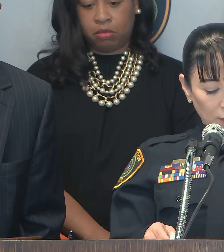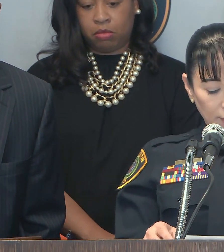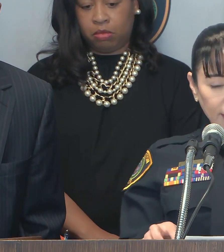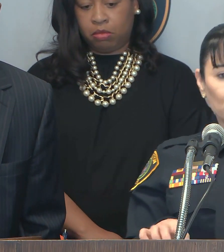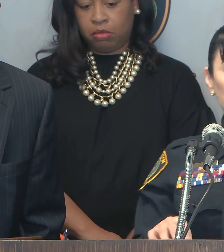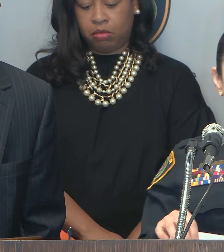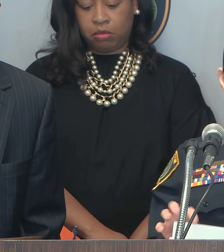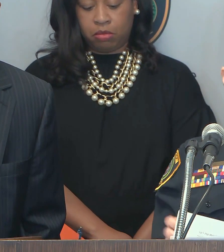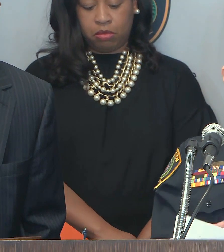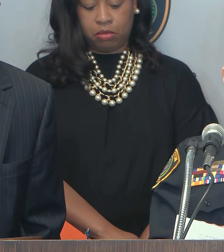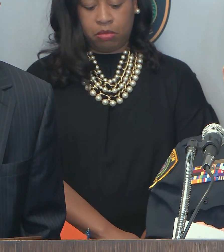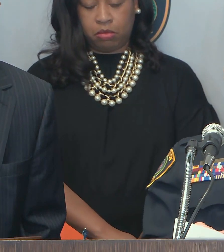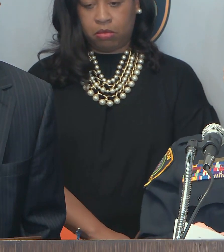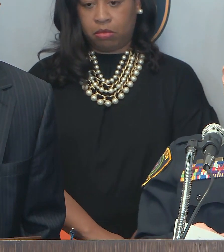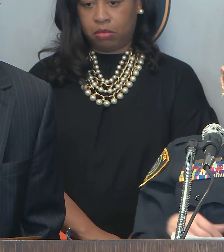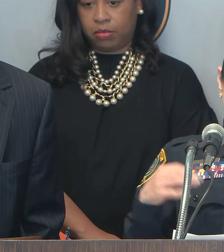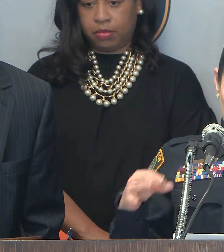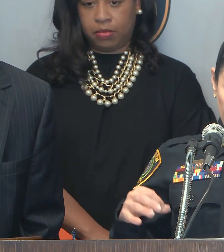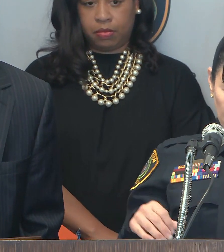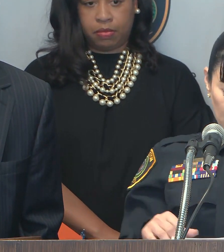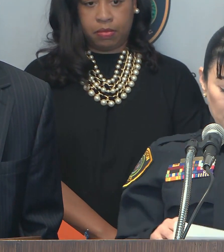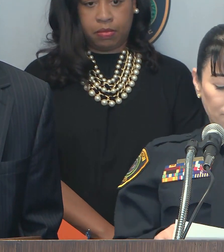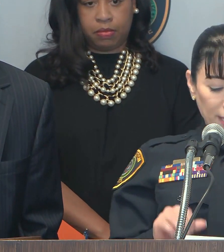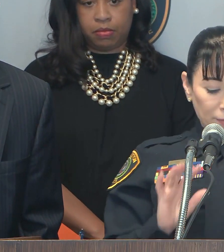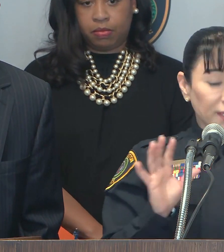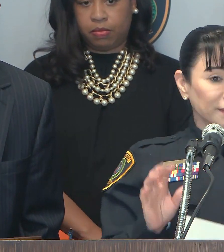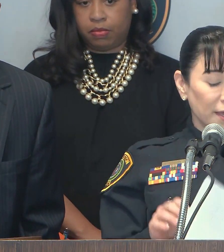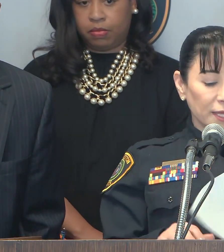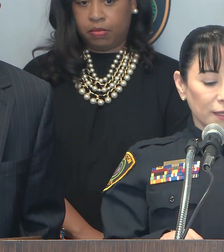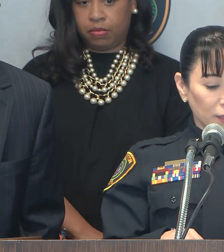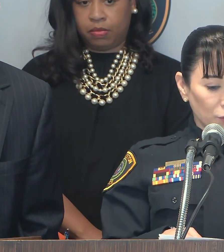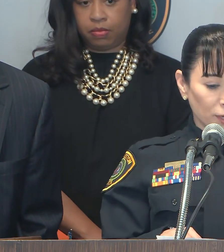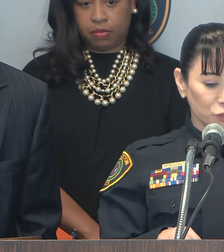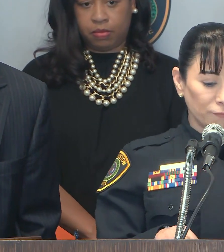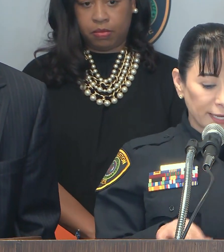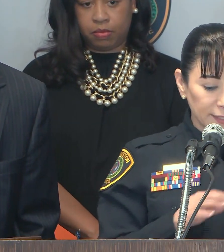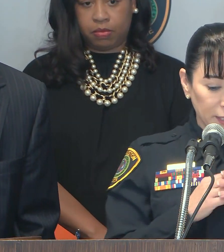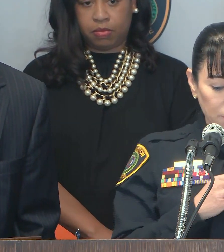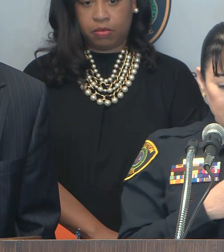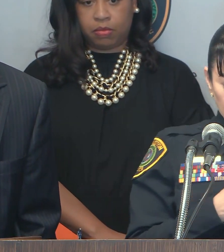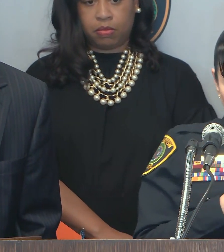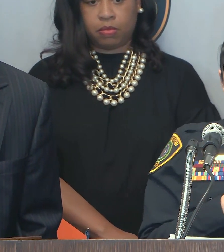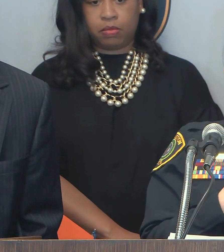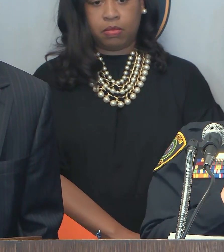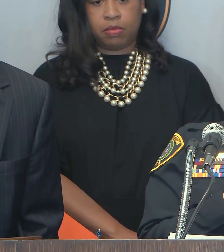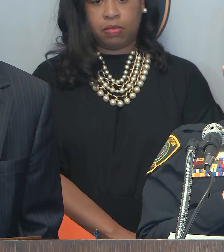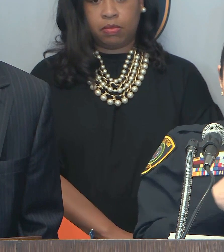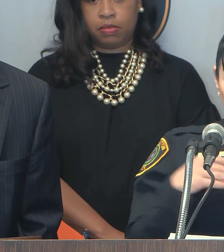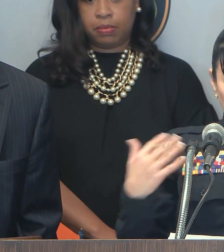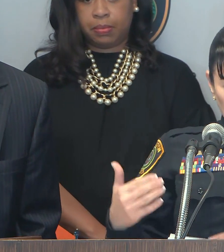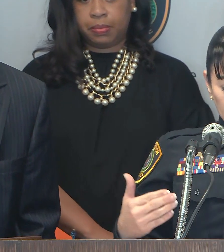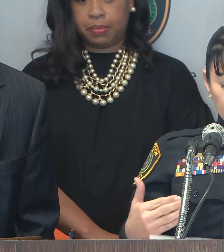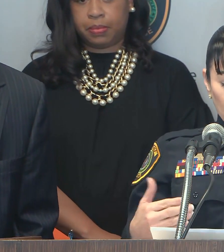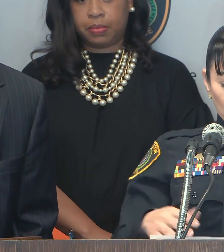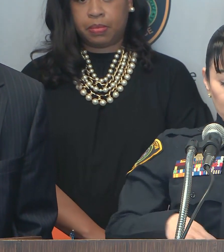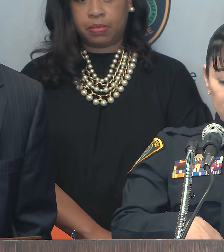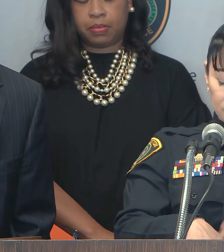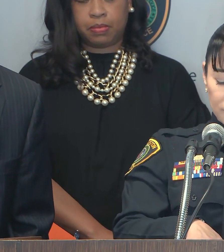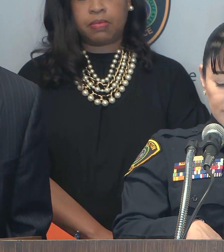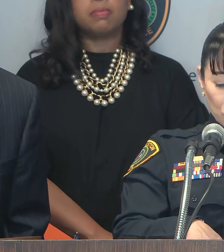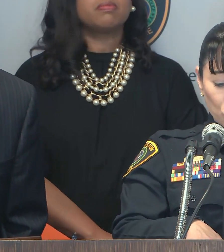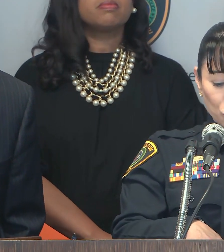tiroteos, que nosotros respondemos a esa área para tratar de resolver ese crimen. También